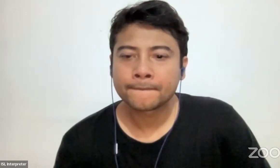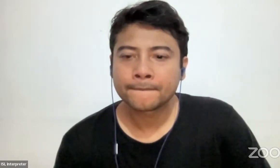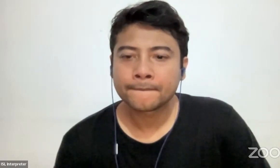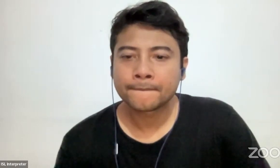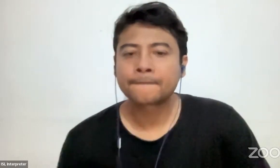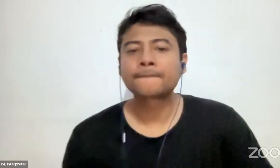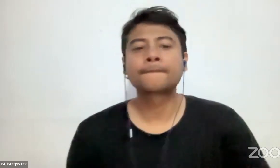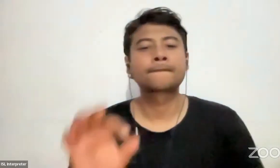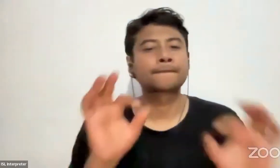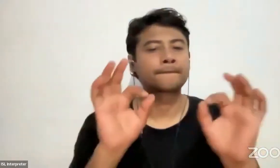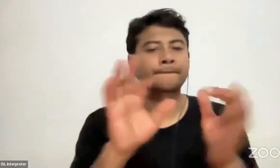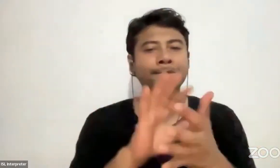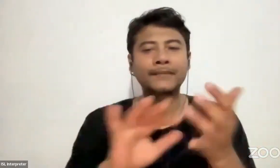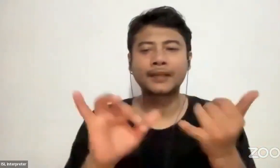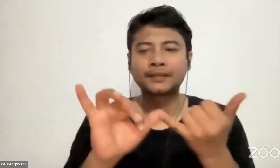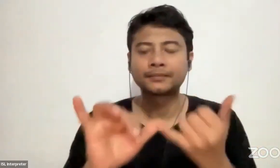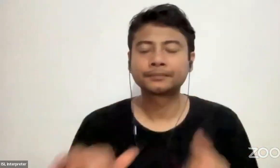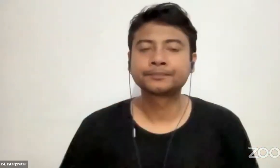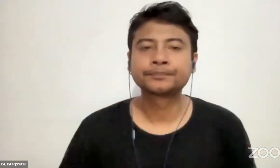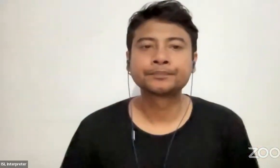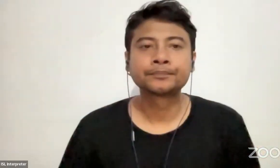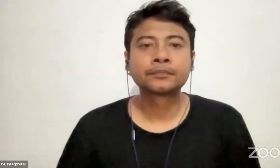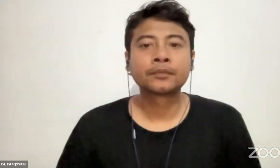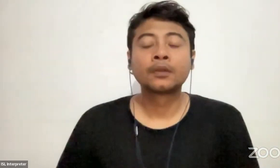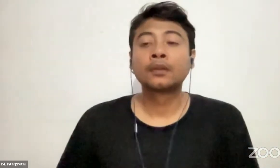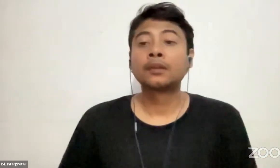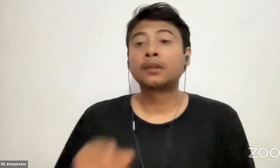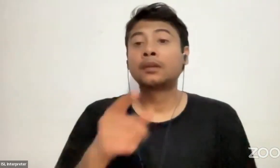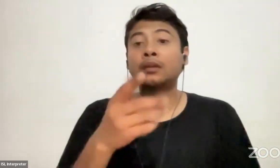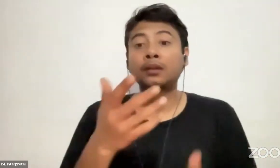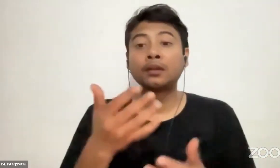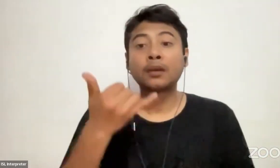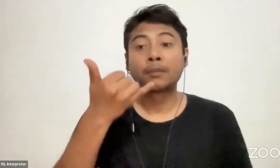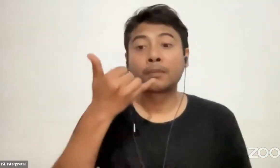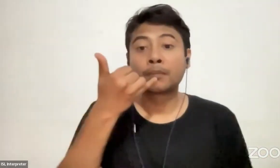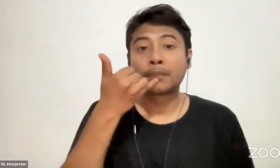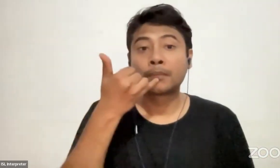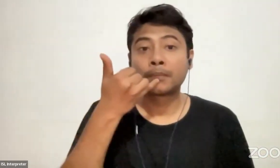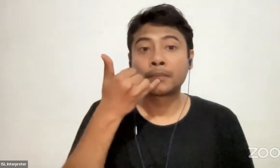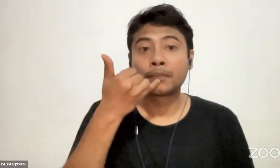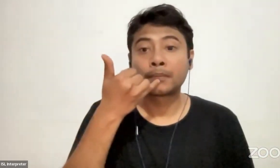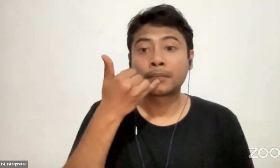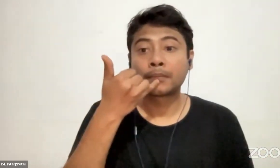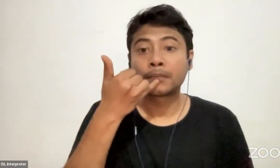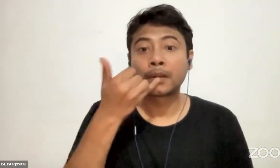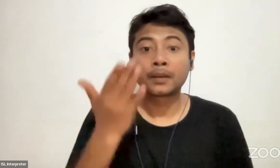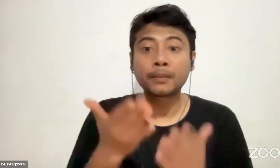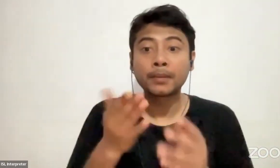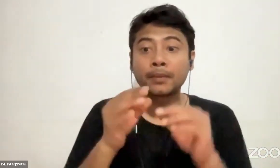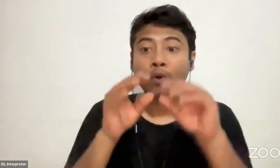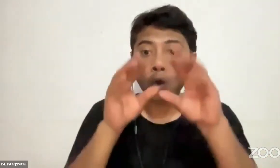हरे कृष्णा, अगर मेरा फोन स्विच ऑफ हो जाता है तो मैं दूसरे हेलो फोन से कनेक्ट कर लूंगा।